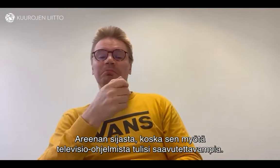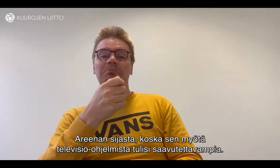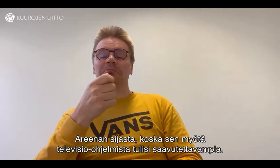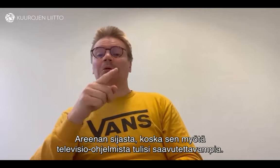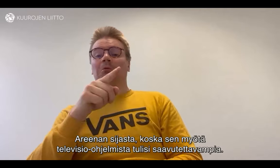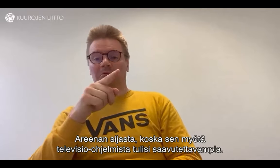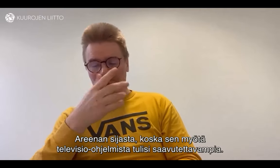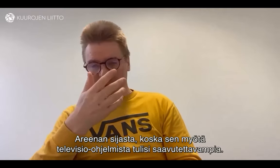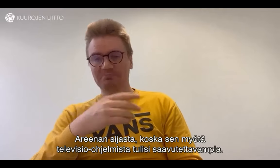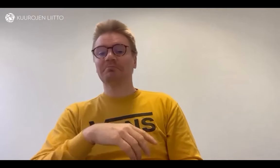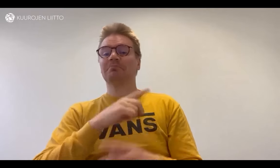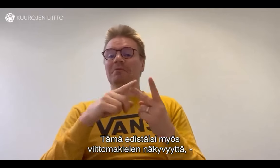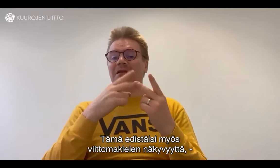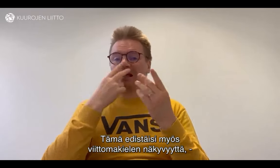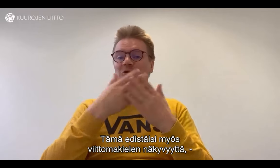saavutettavampia.